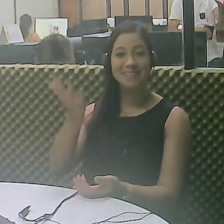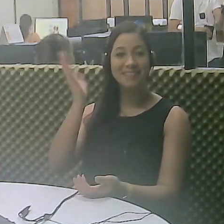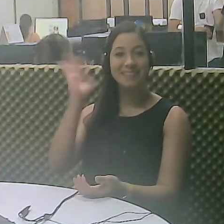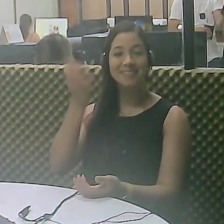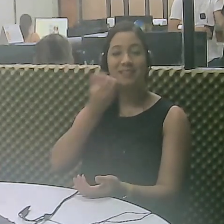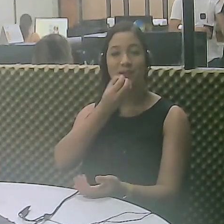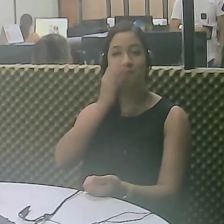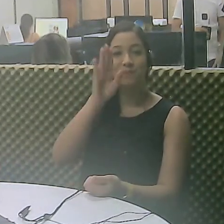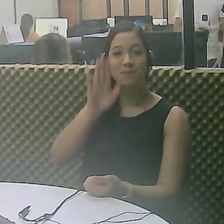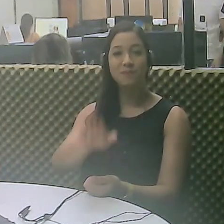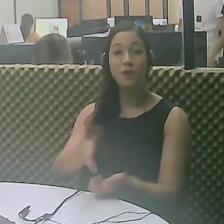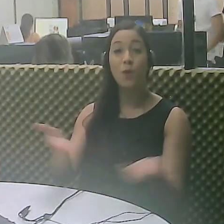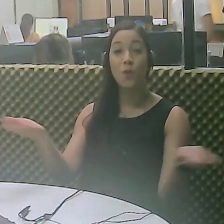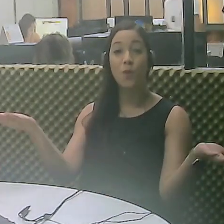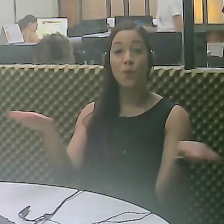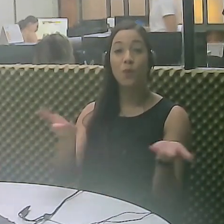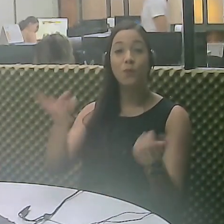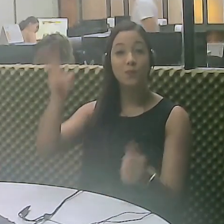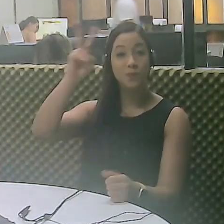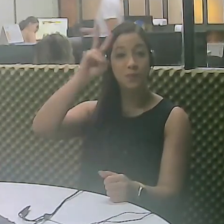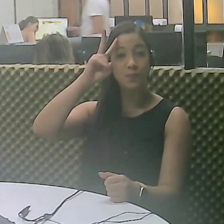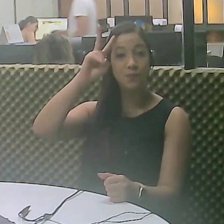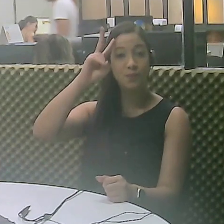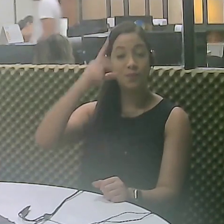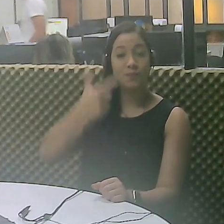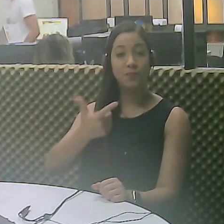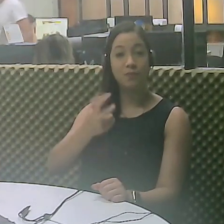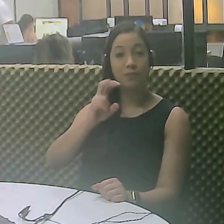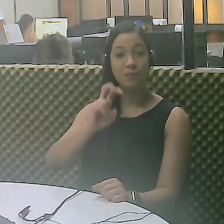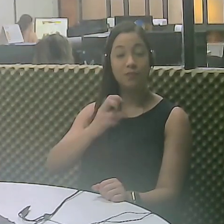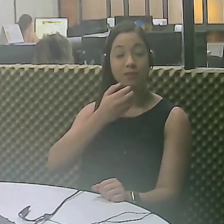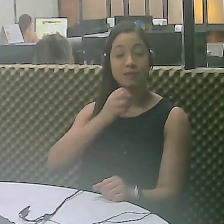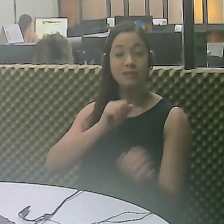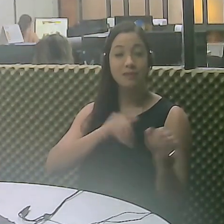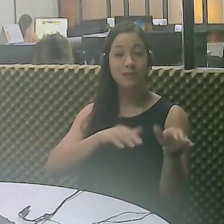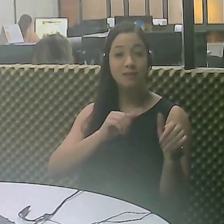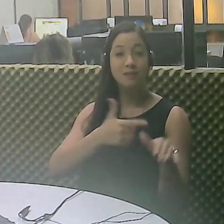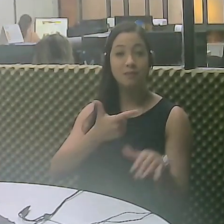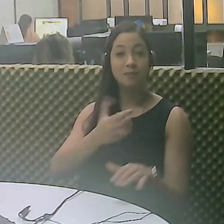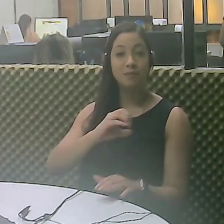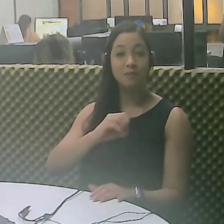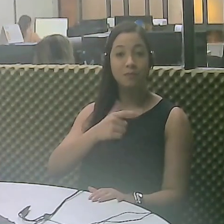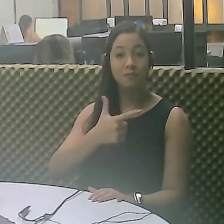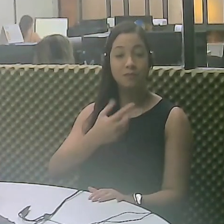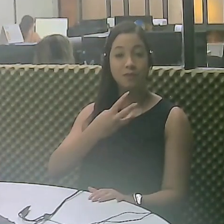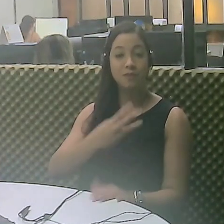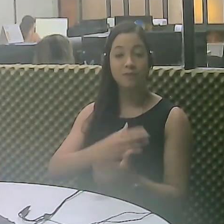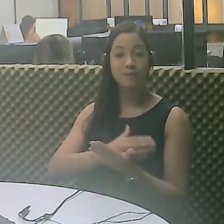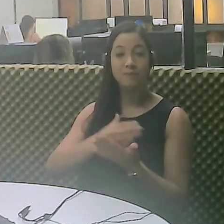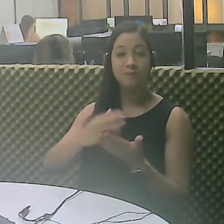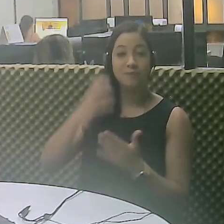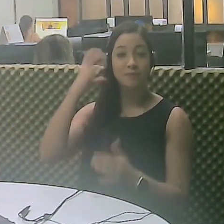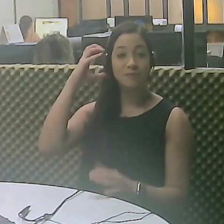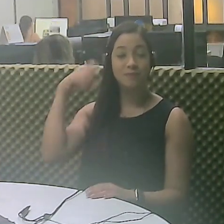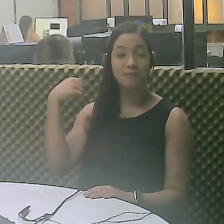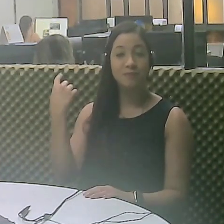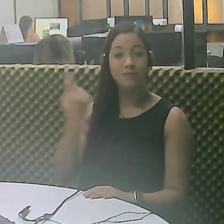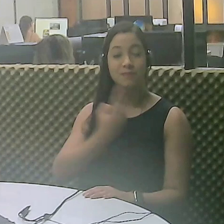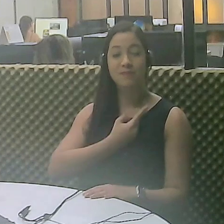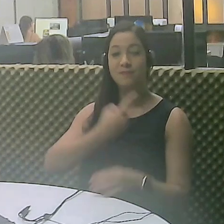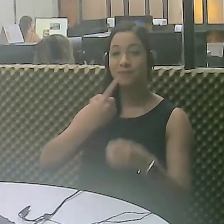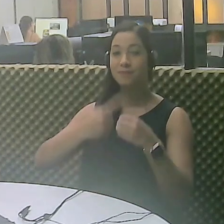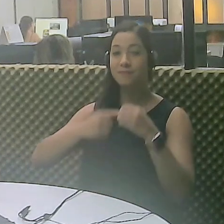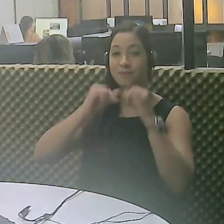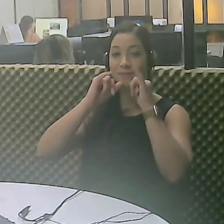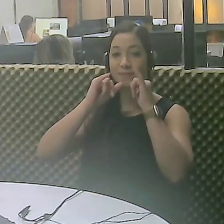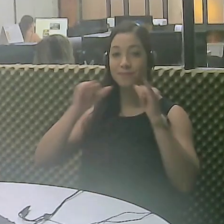Olá, boa tarde. Hoje é segunda-feira, dia 25 de setembro de 2023. Está no ar a Rádio Nossa Cidade com